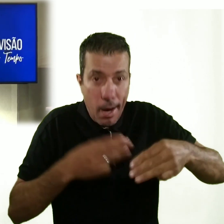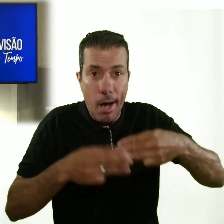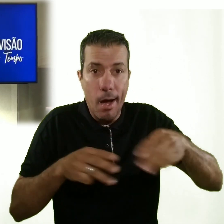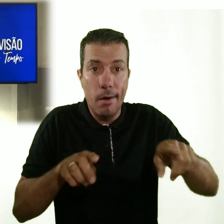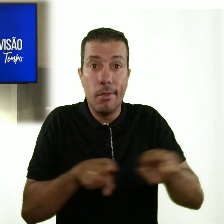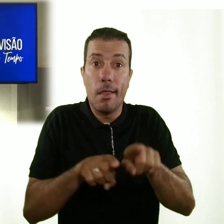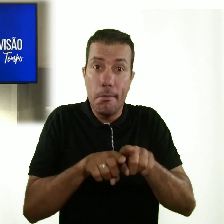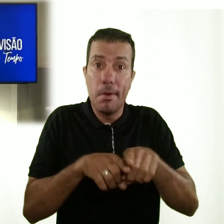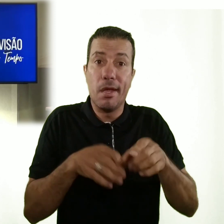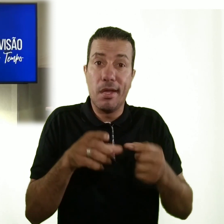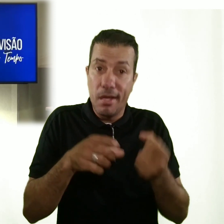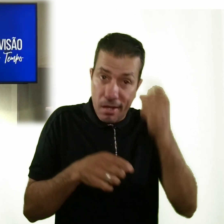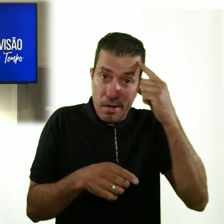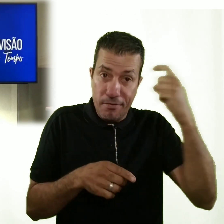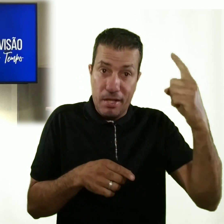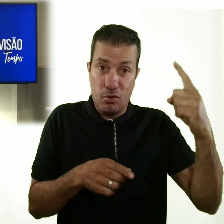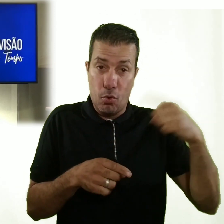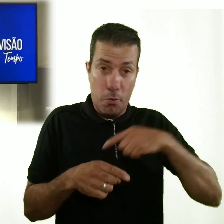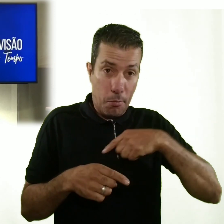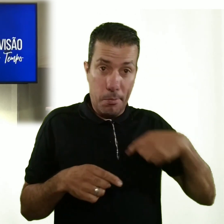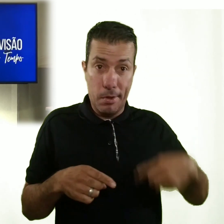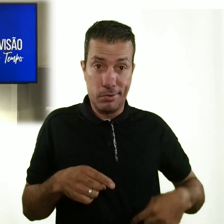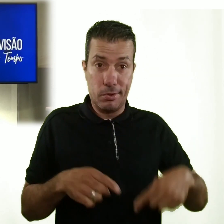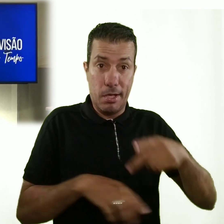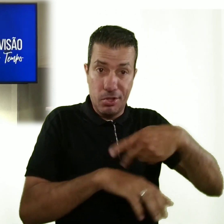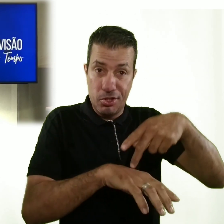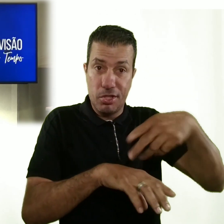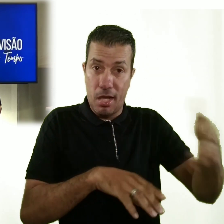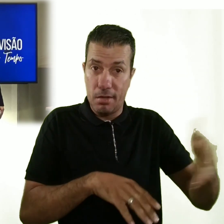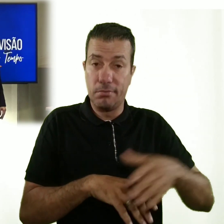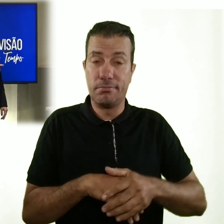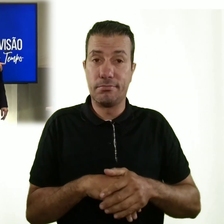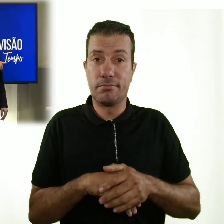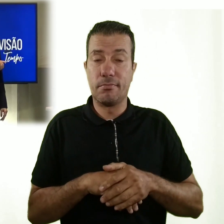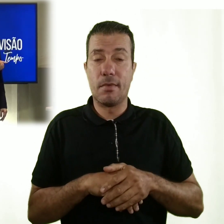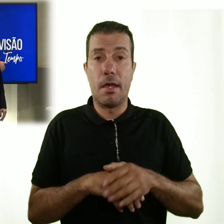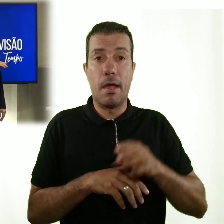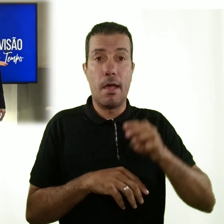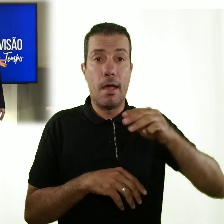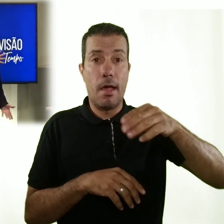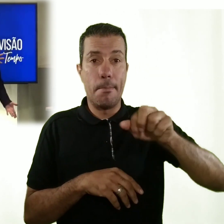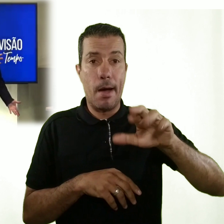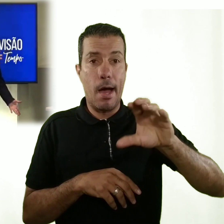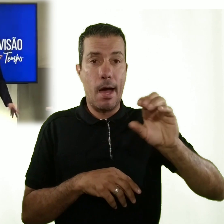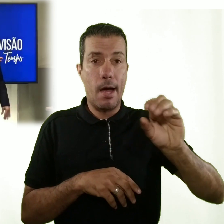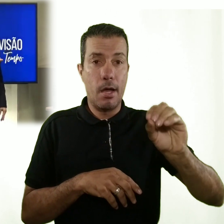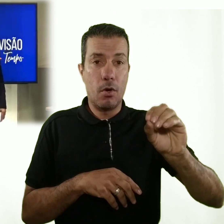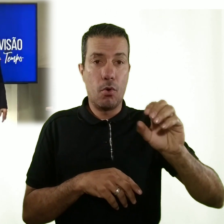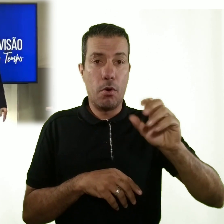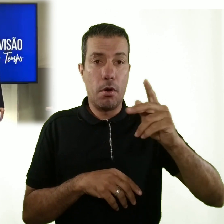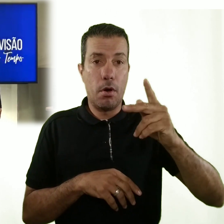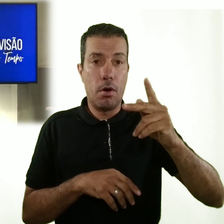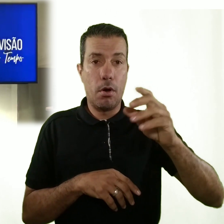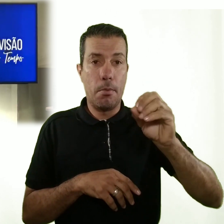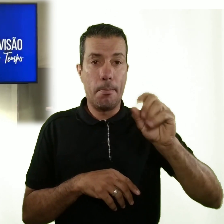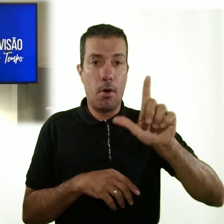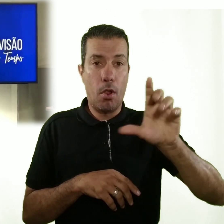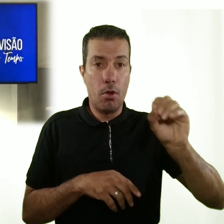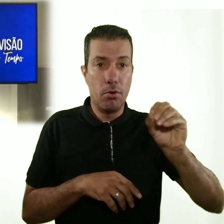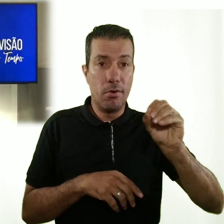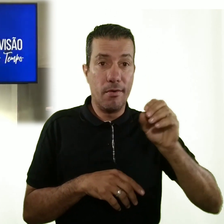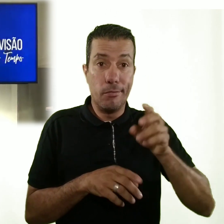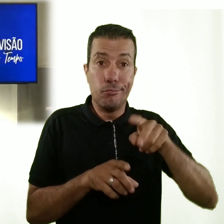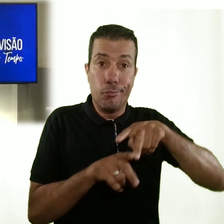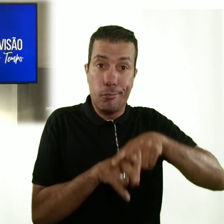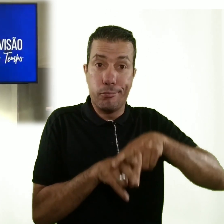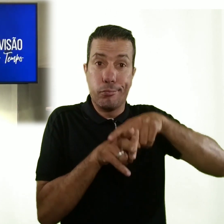Polo, aquele viajante de Veneza, foi a pé, de cavalo, claro, por